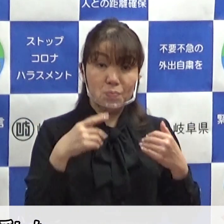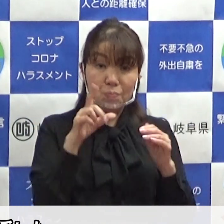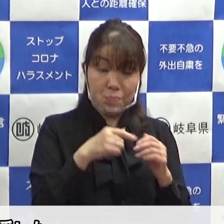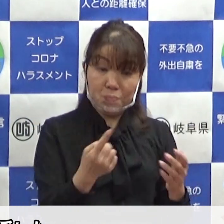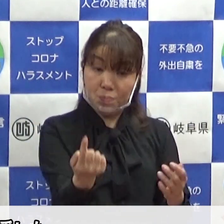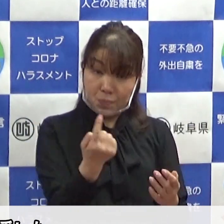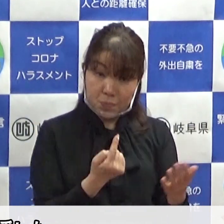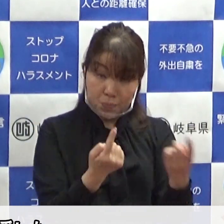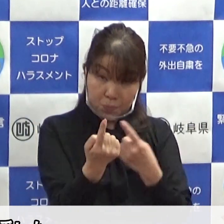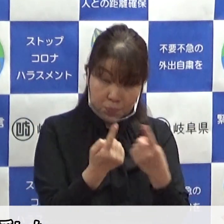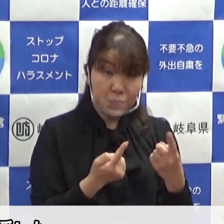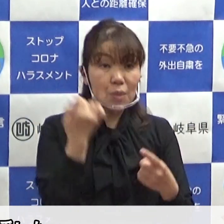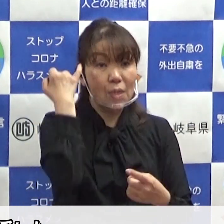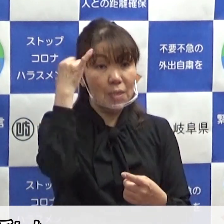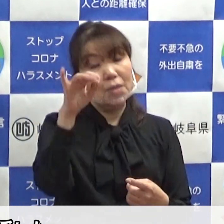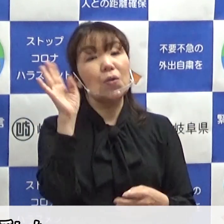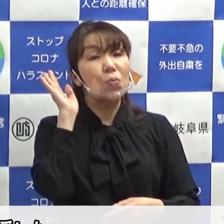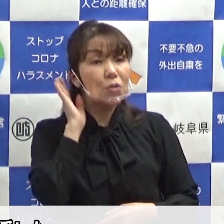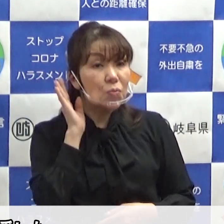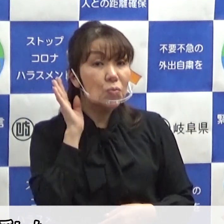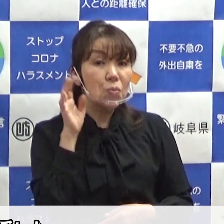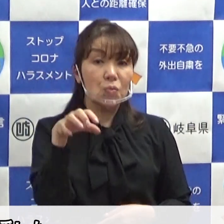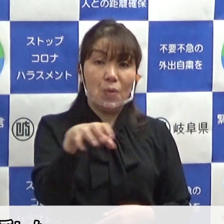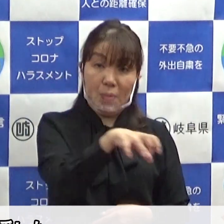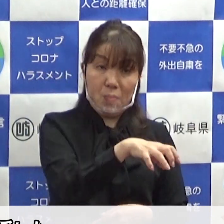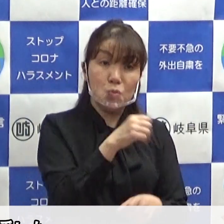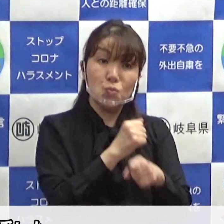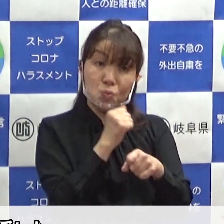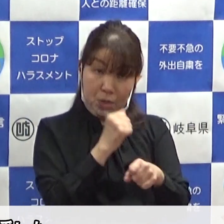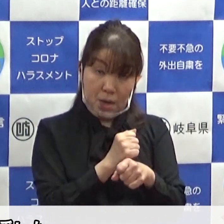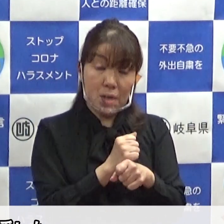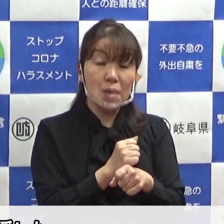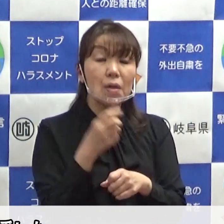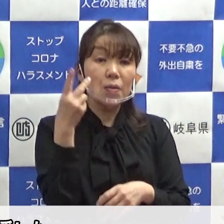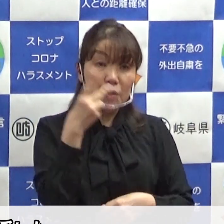って意見を言ってもらうという場面もありましたし、